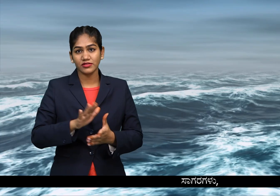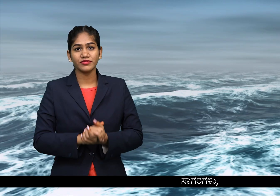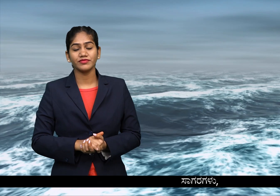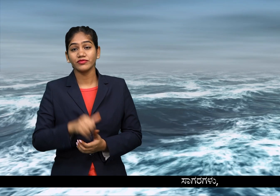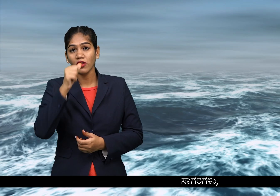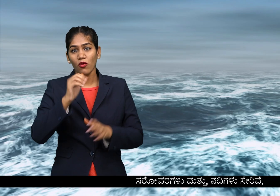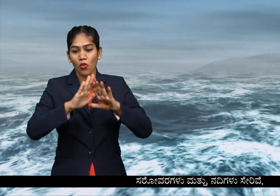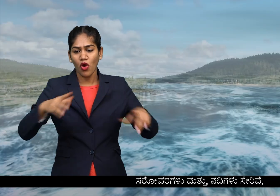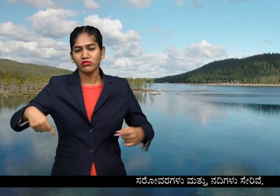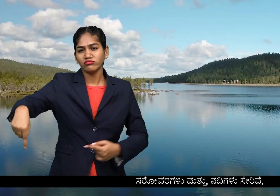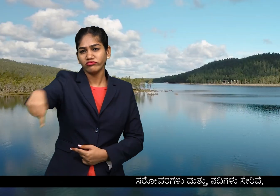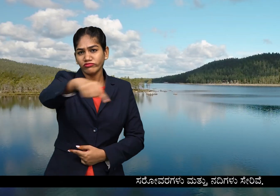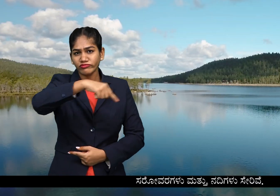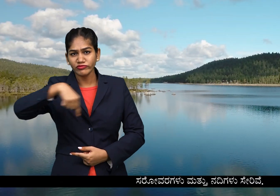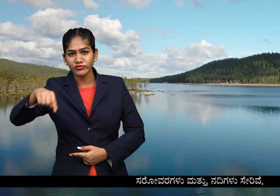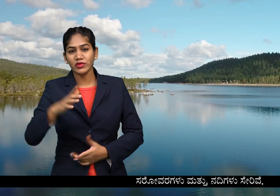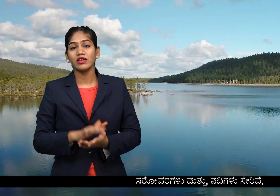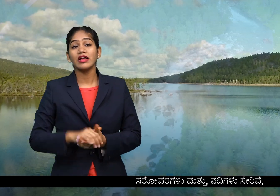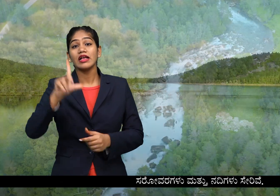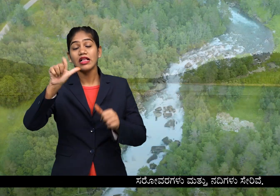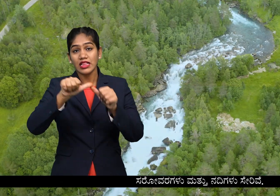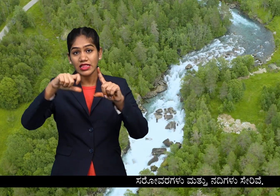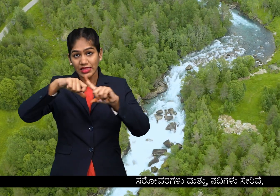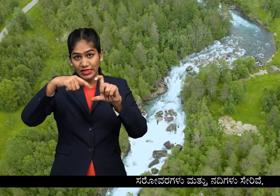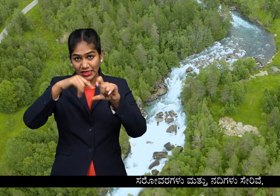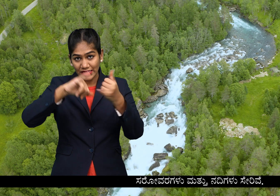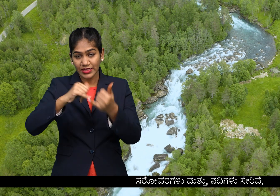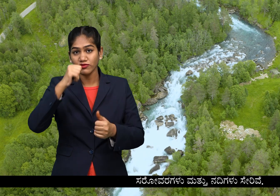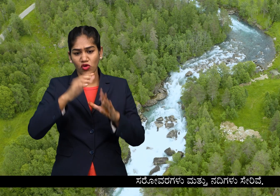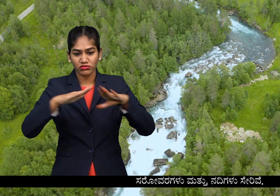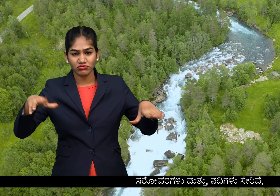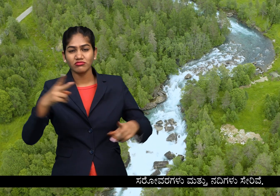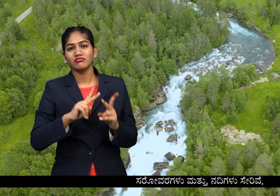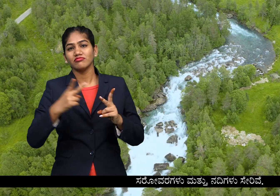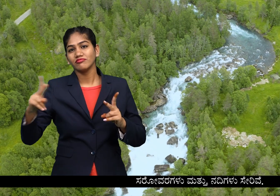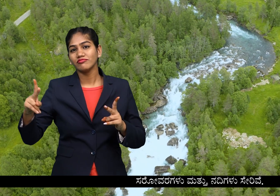ಸಾಗರಗಳು, ಸರೋವರಗಳು ಮತ್ತು ನದಿಗಳು ಸೇರಿವೆ.